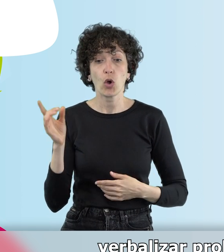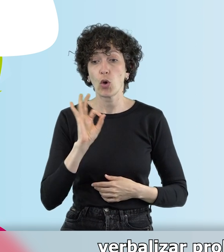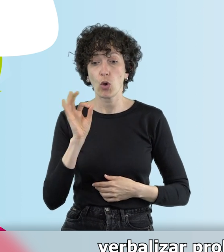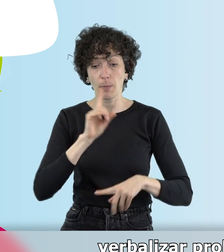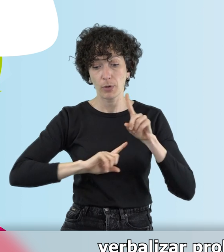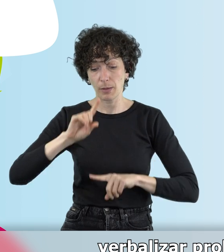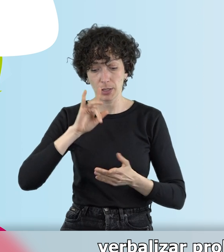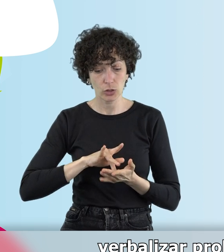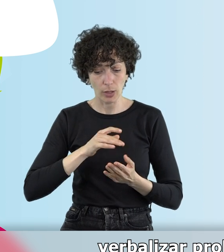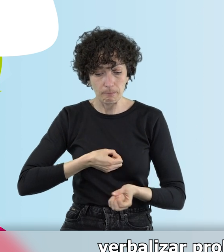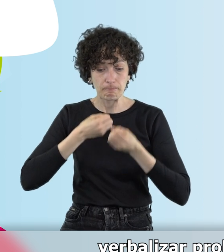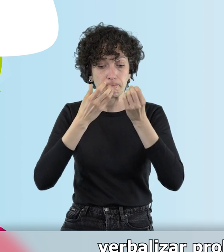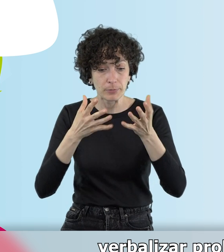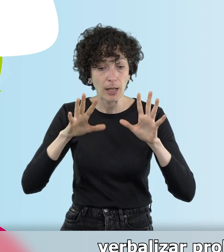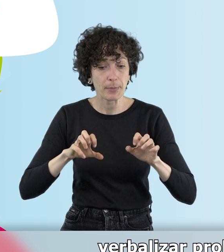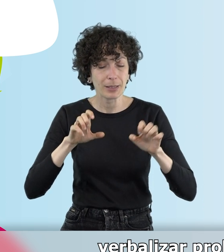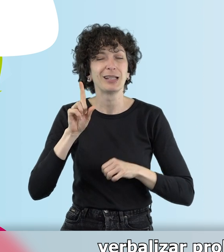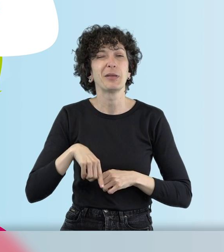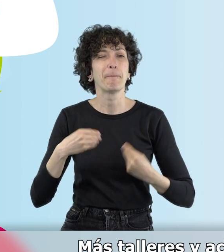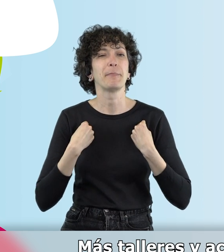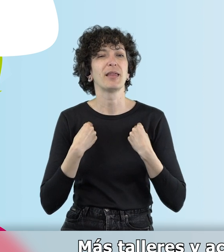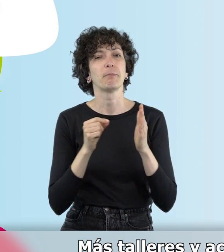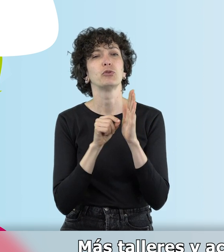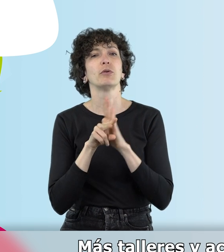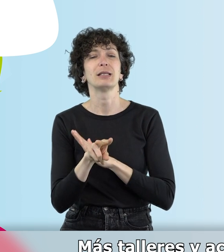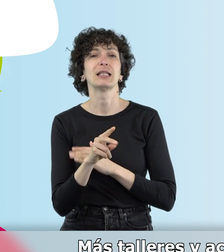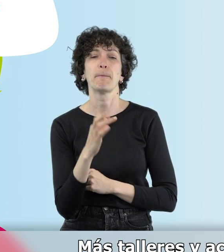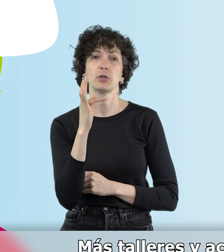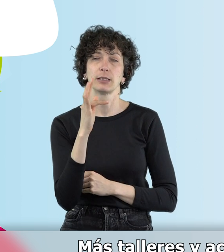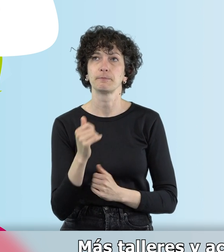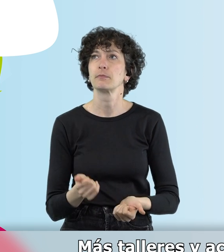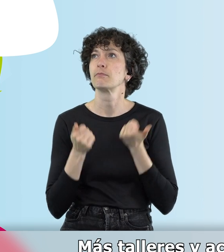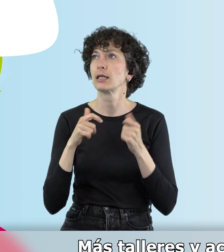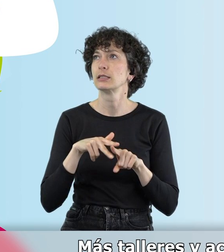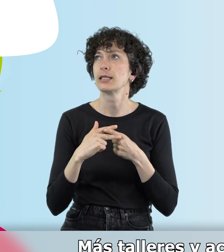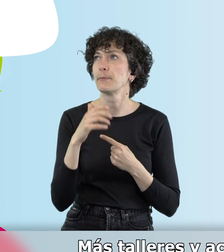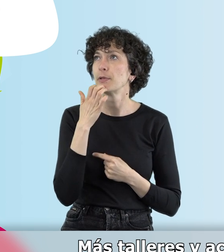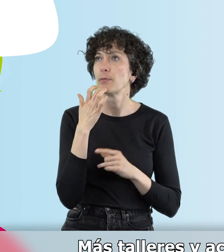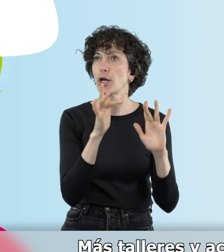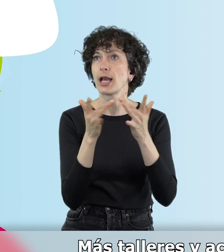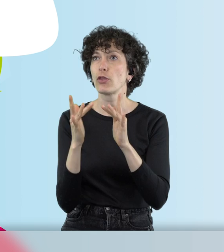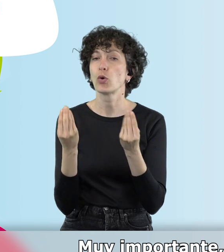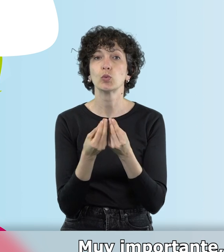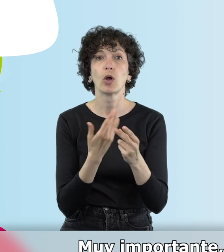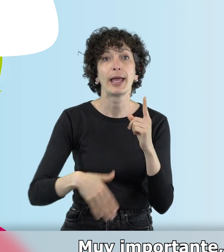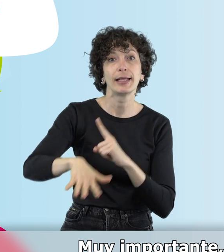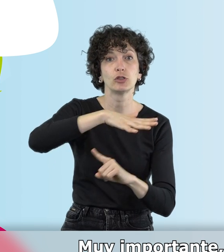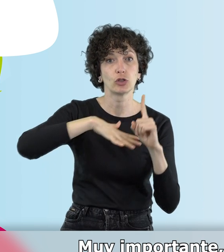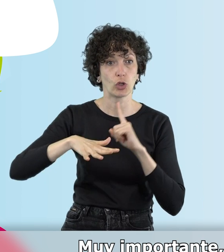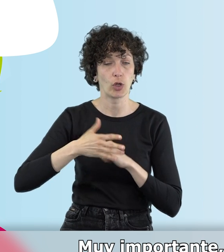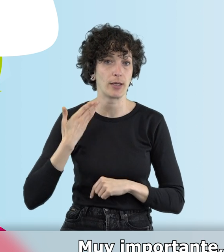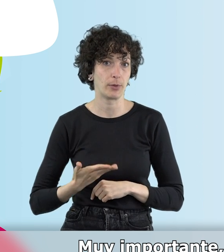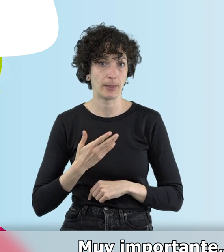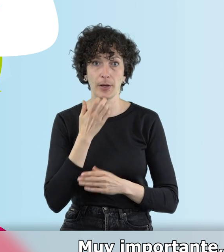verbalizar problemas y ver un poco la vida en positivo. Más talleres que tenemos y actividades, por ejemplo, de relación con el entorno. Muy